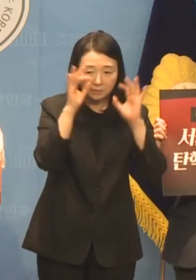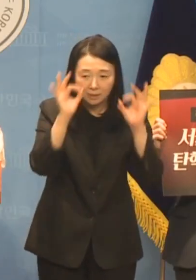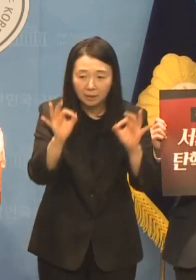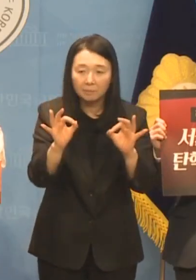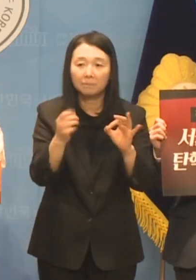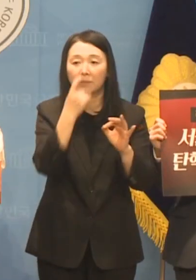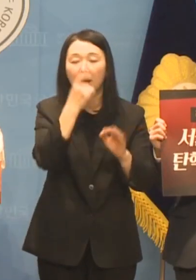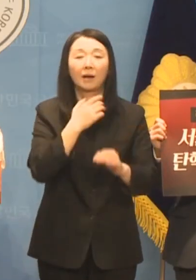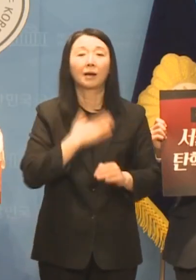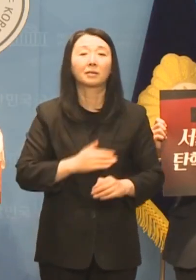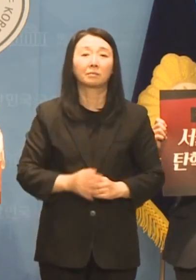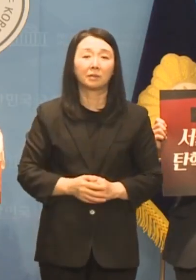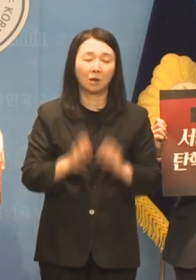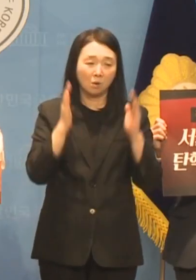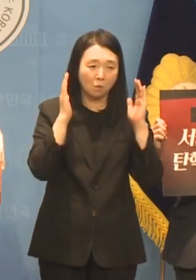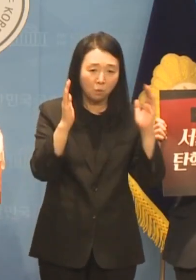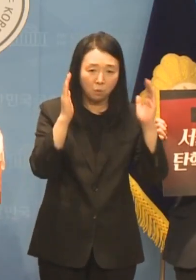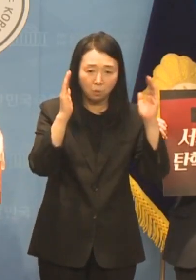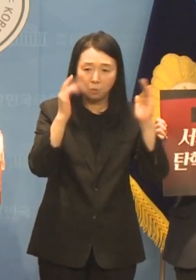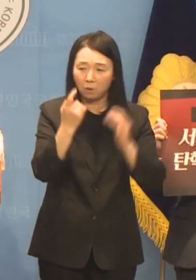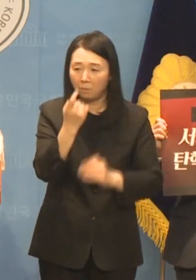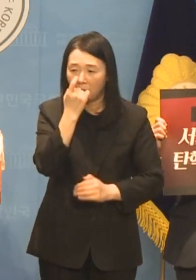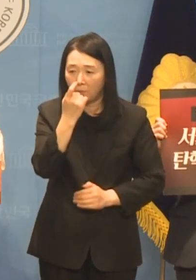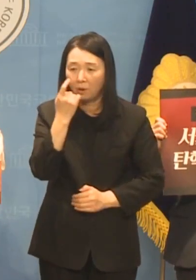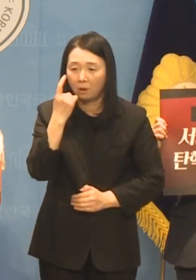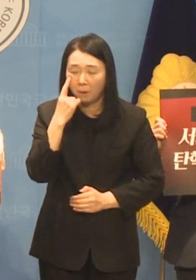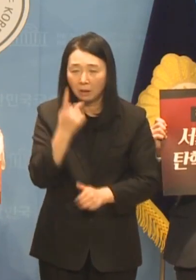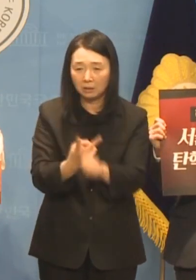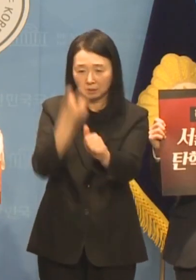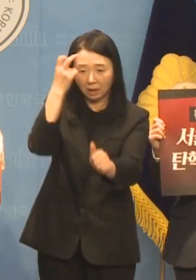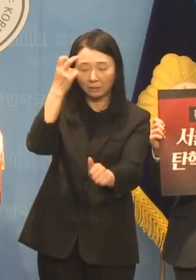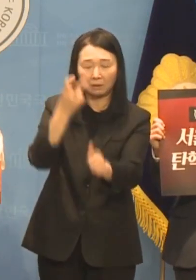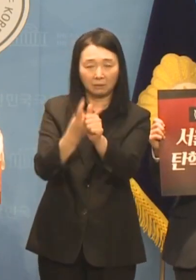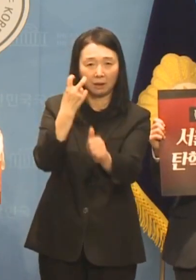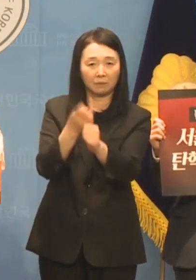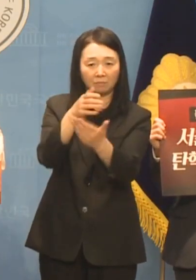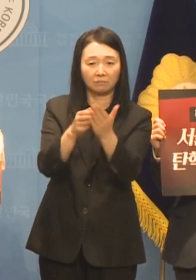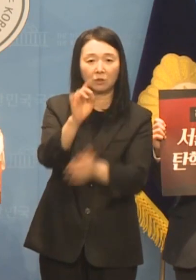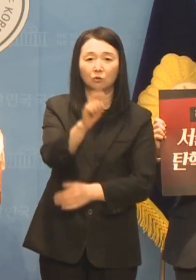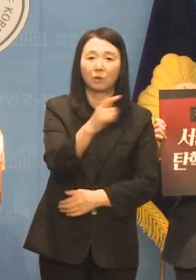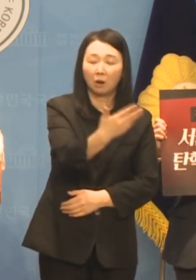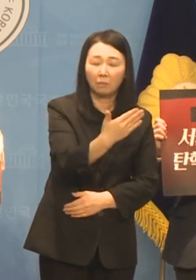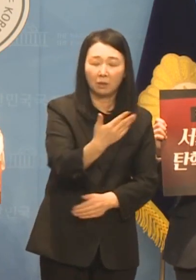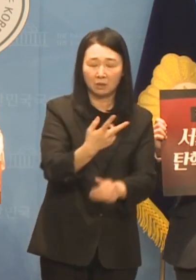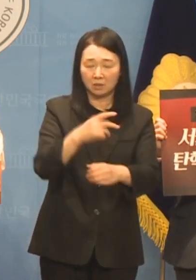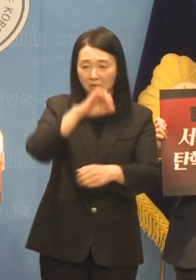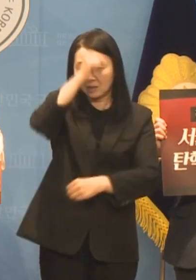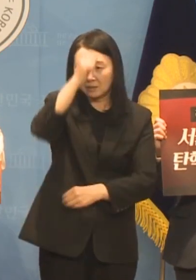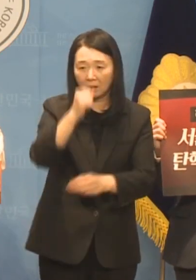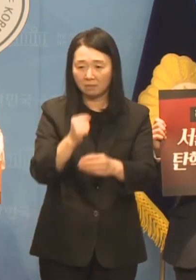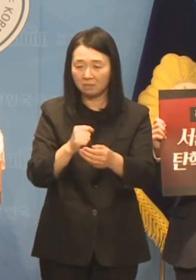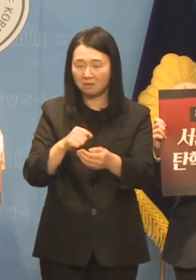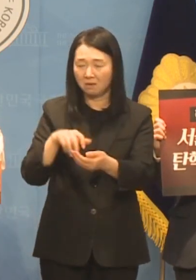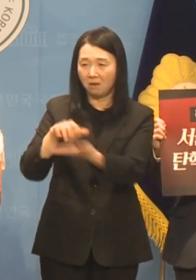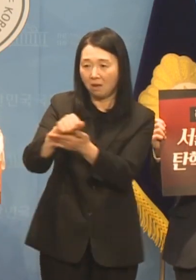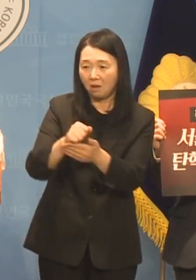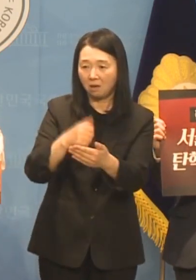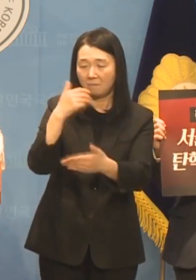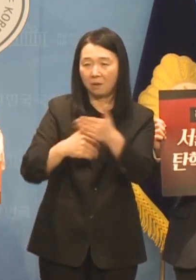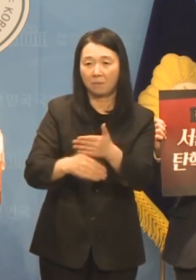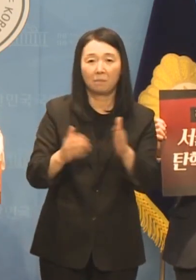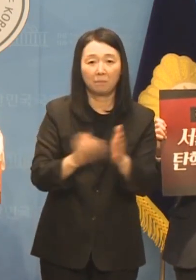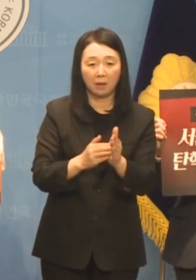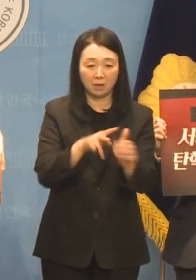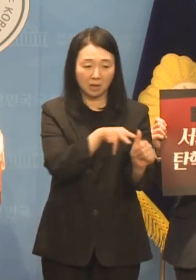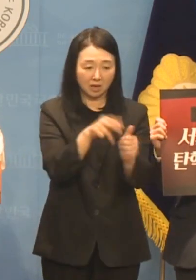고찰했습니다. 공부를 하면 할수록 29번의 탄핵, 예산안 폭거, 간첩법 반대는 대한민국의